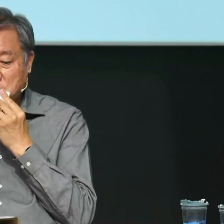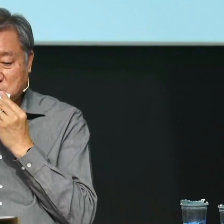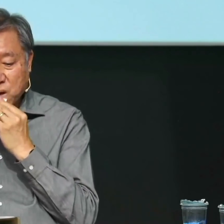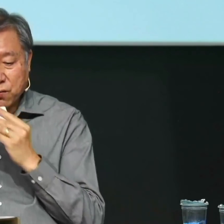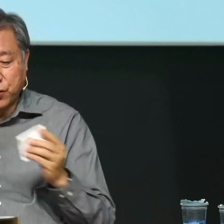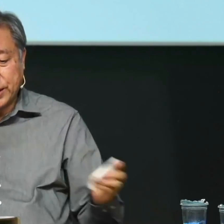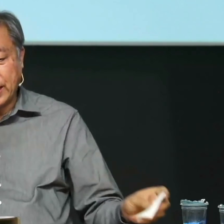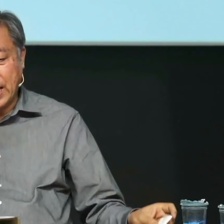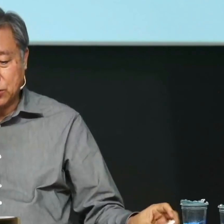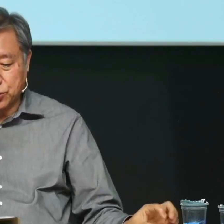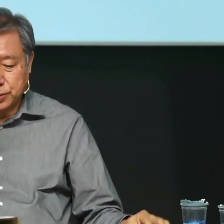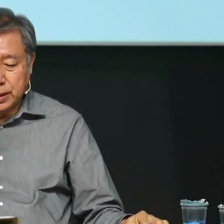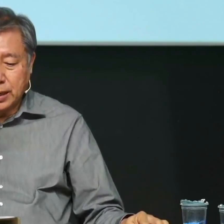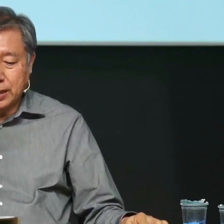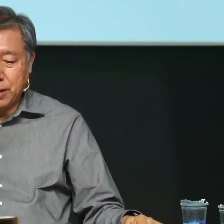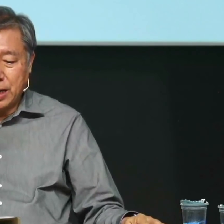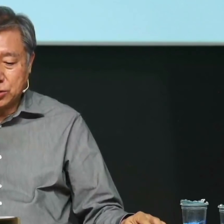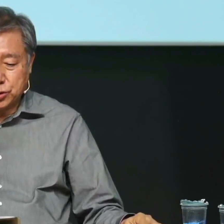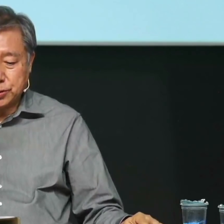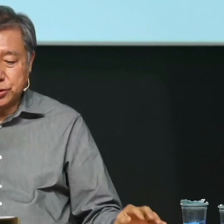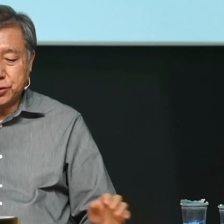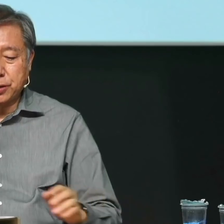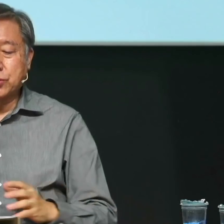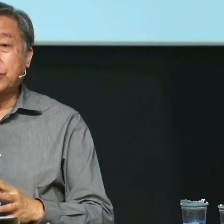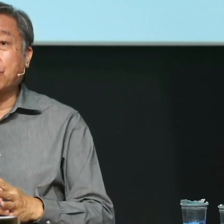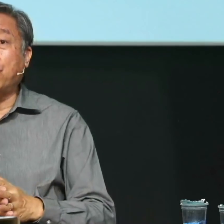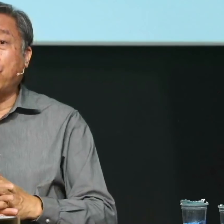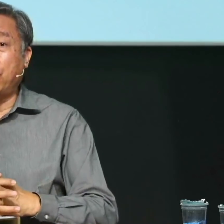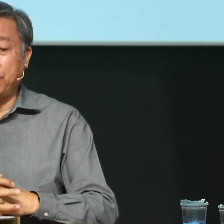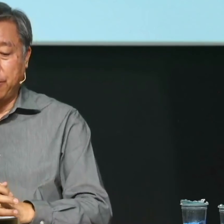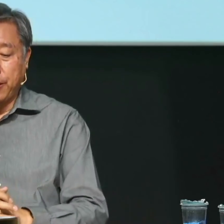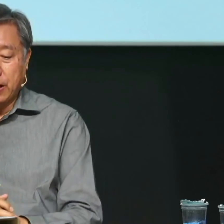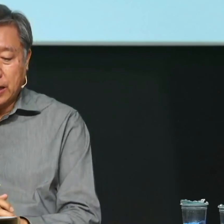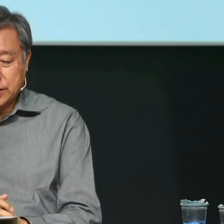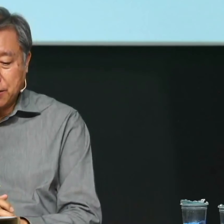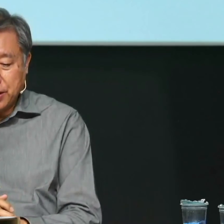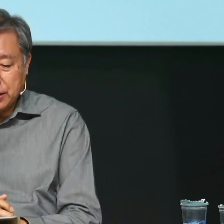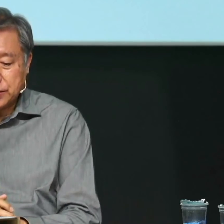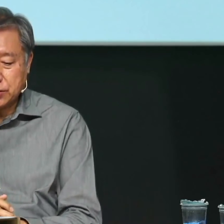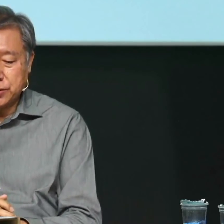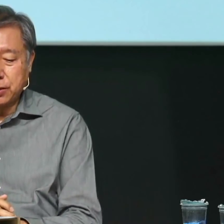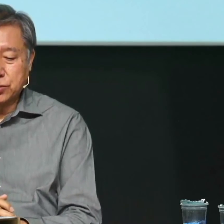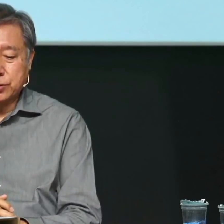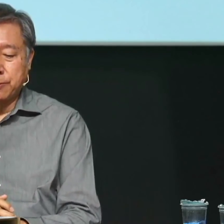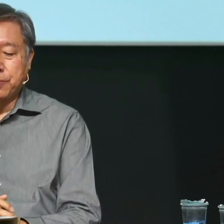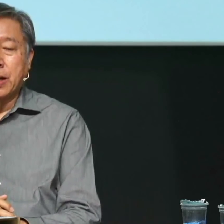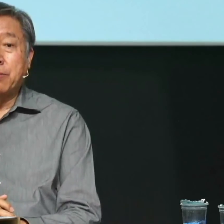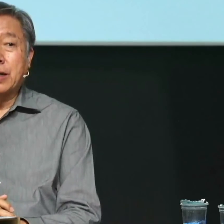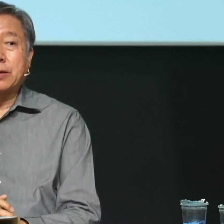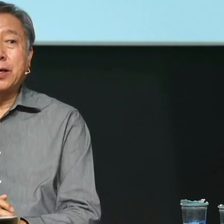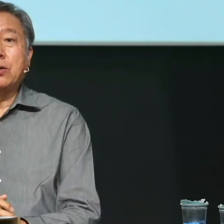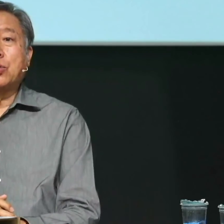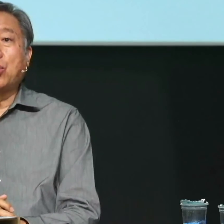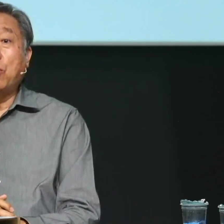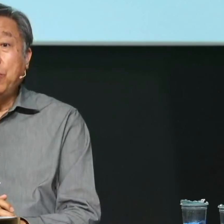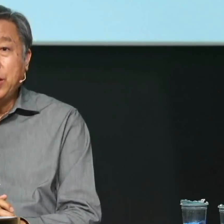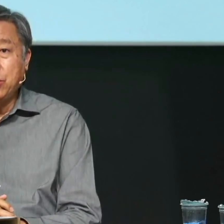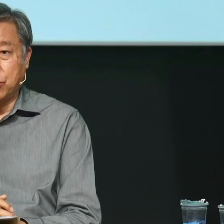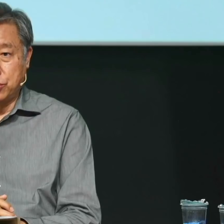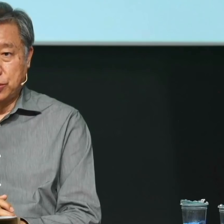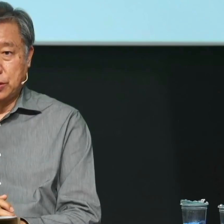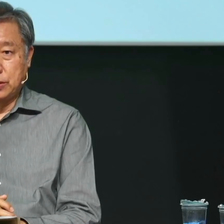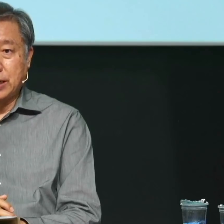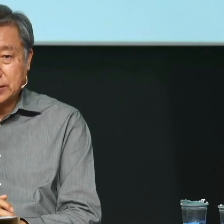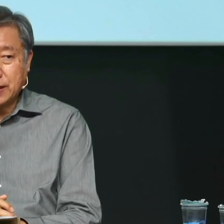homem foi criado à imagem de Deus, conforme a semelhança de Deus, para ter